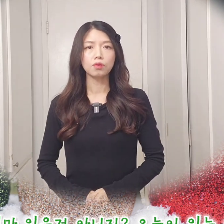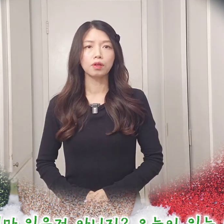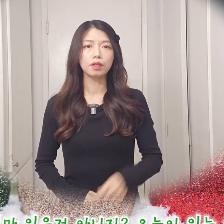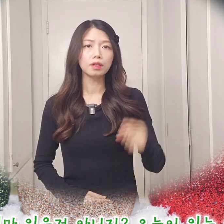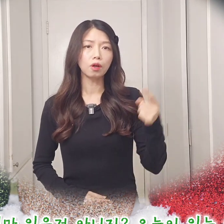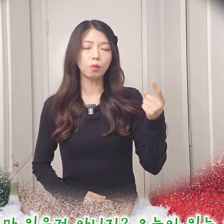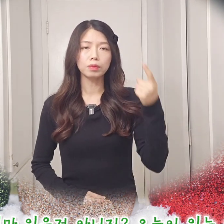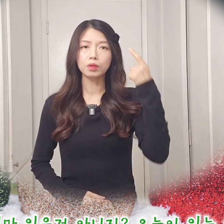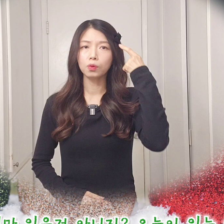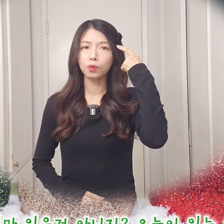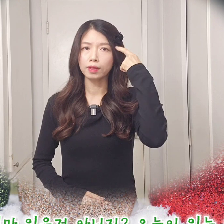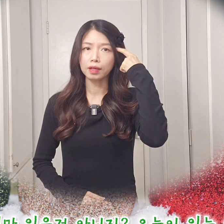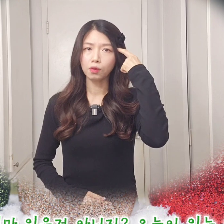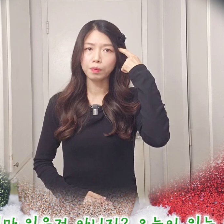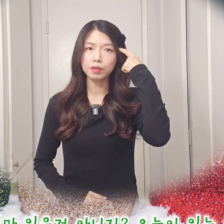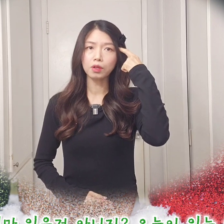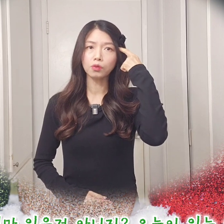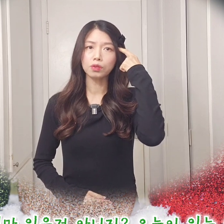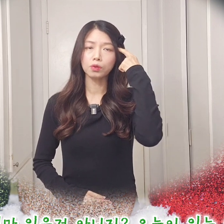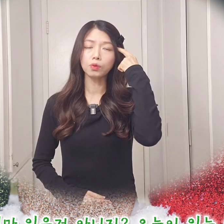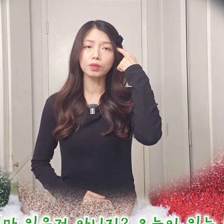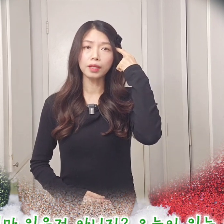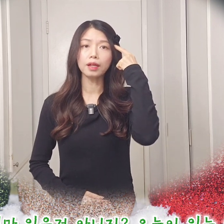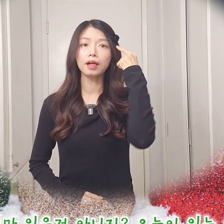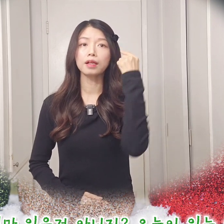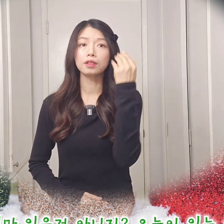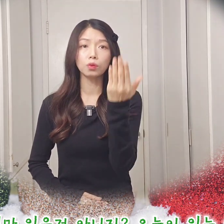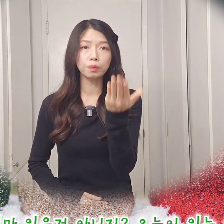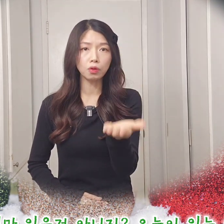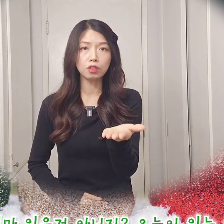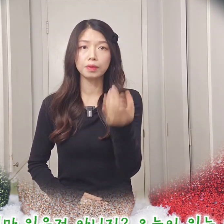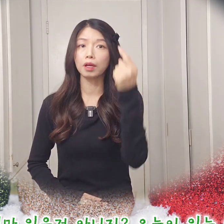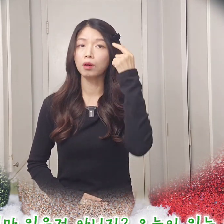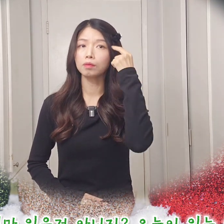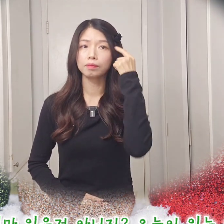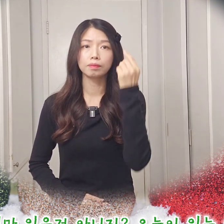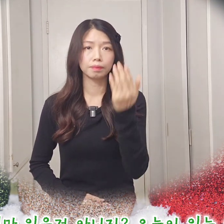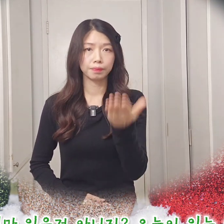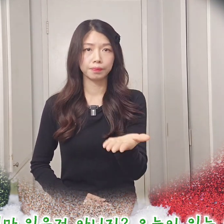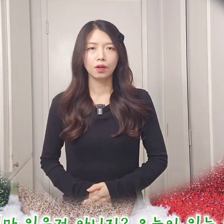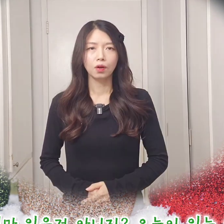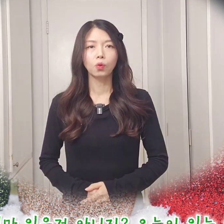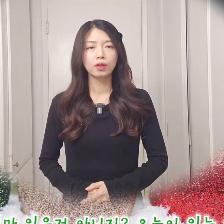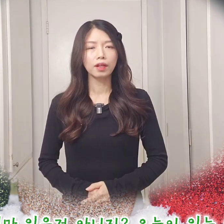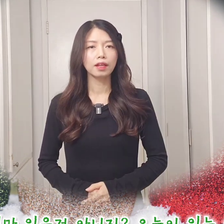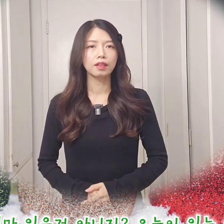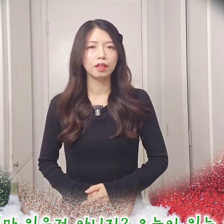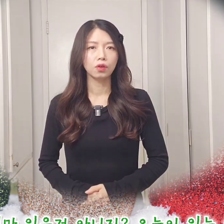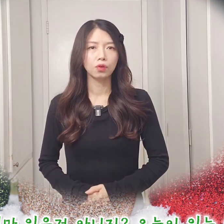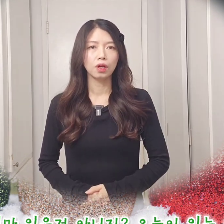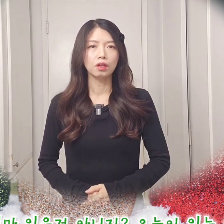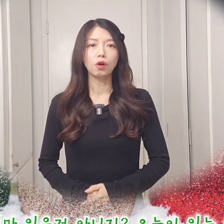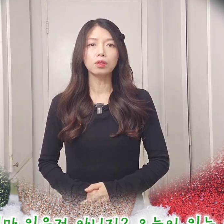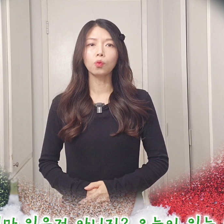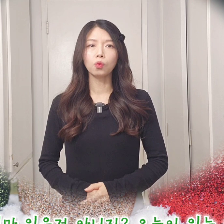수어는 검지로 관자들을 한번 찍어주시고 상대를 향해서 손을 펴주시면 돼요. 오늘이 있는 이유. 여기서